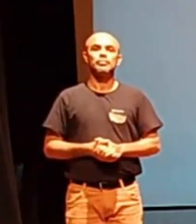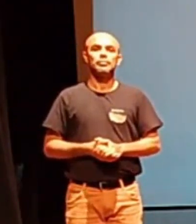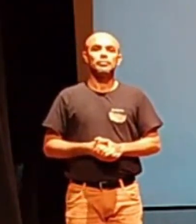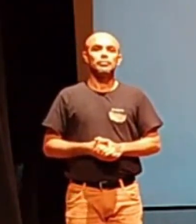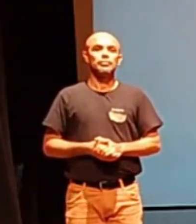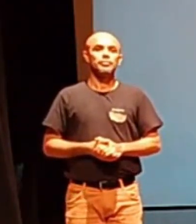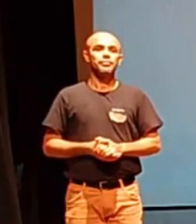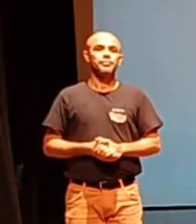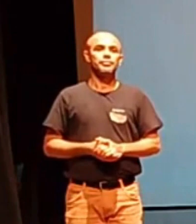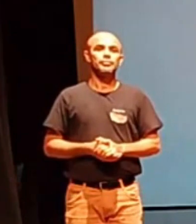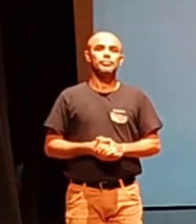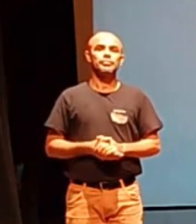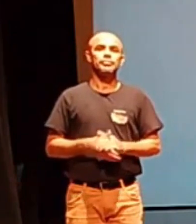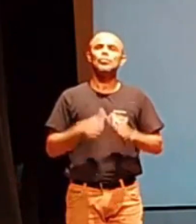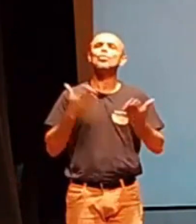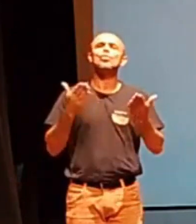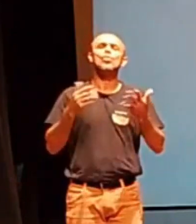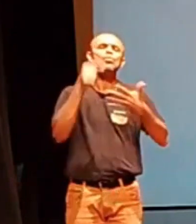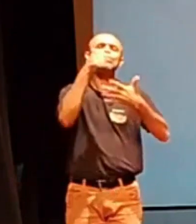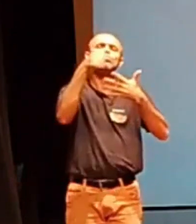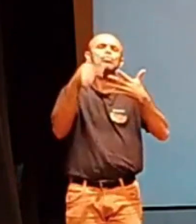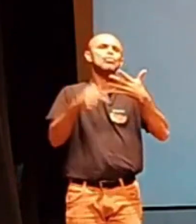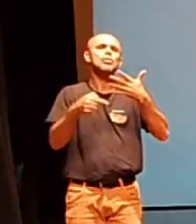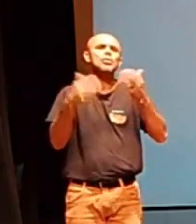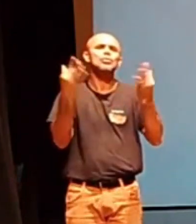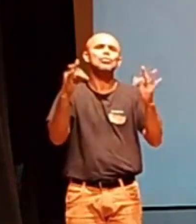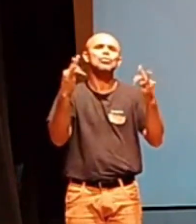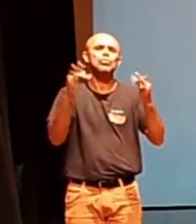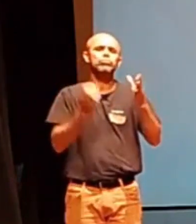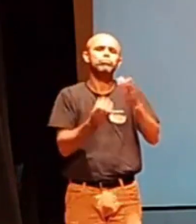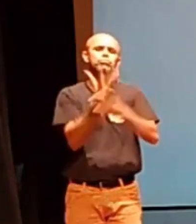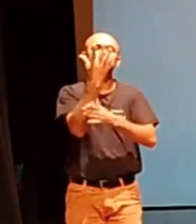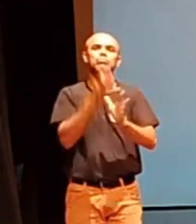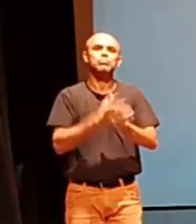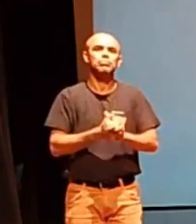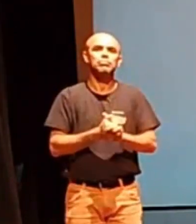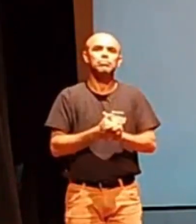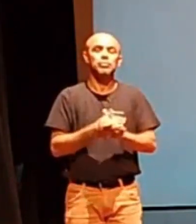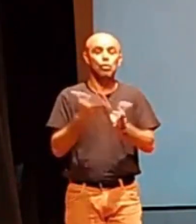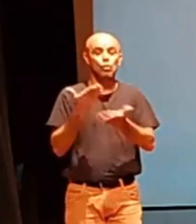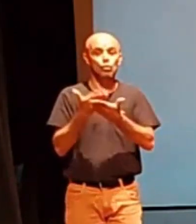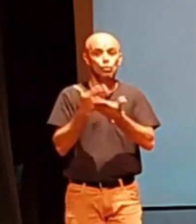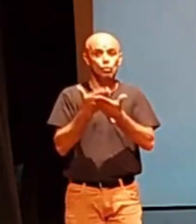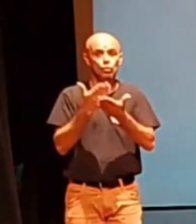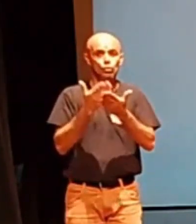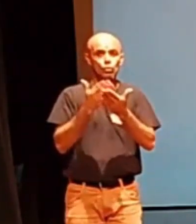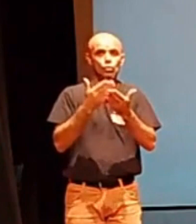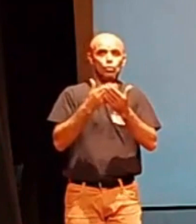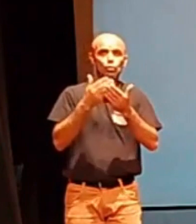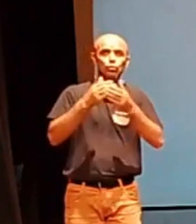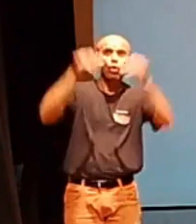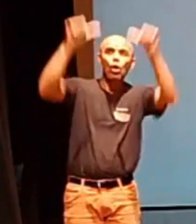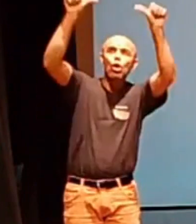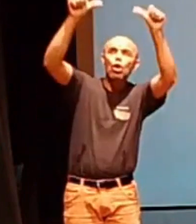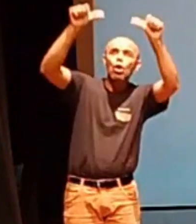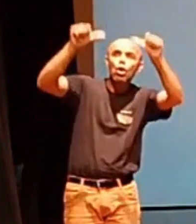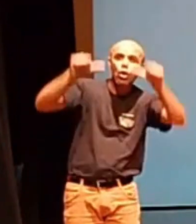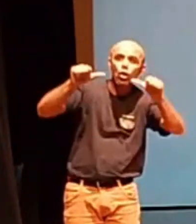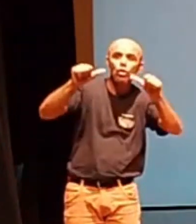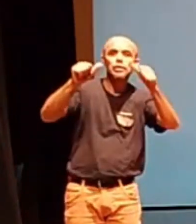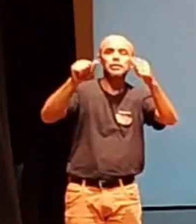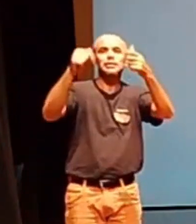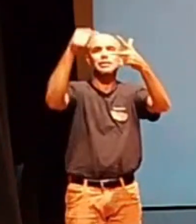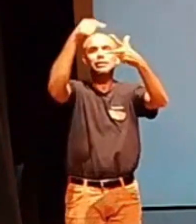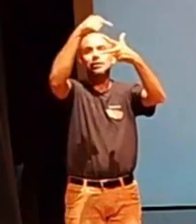E quais são as causas dessas dores lombares? Hoje, os estudos mapeiam 3 tipos de